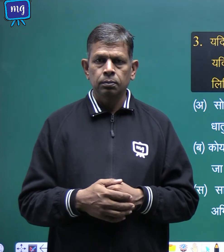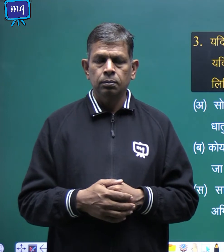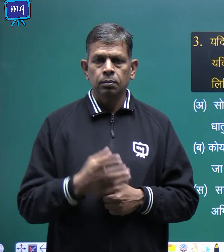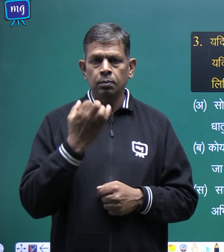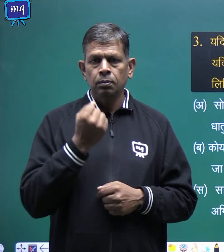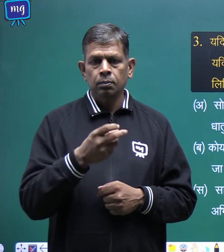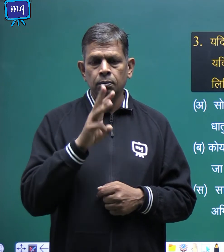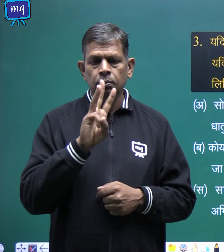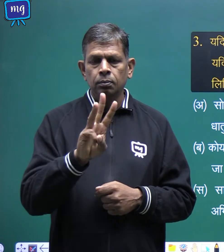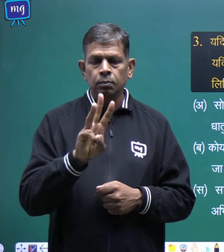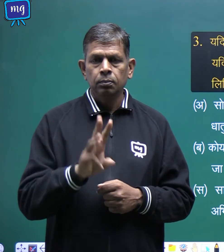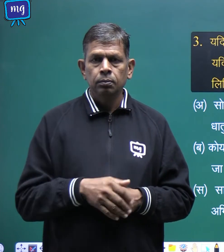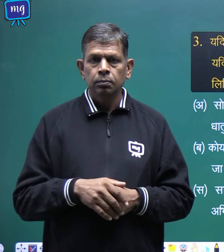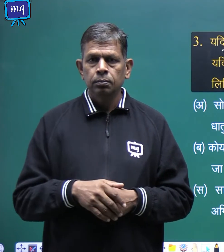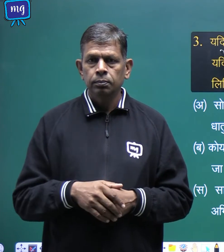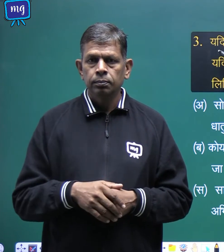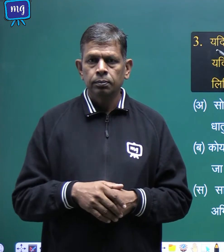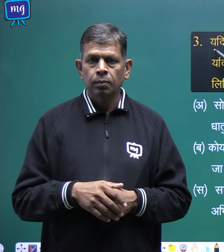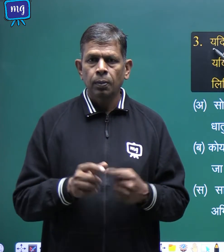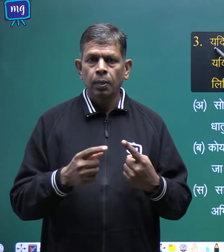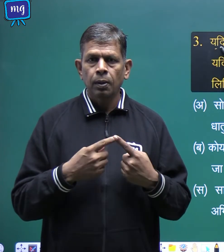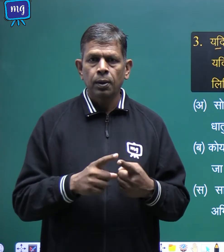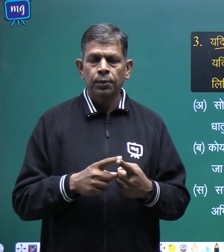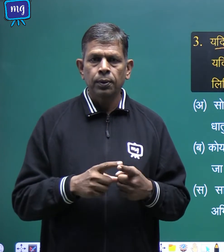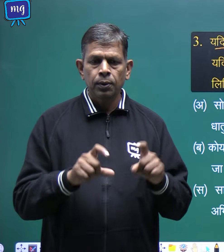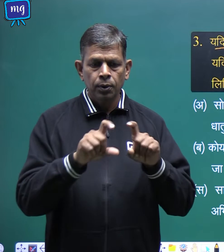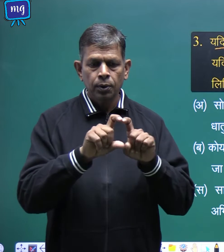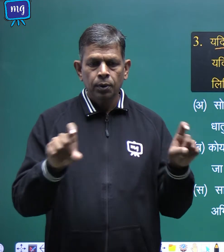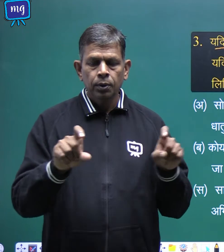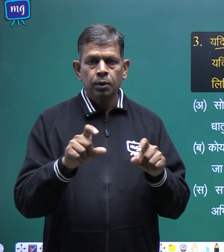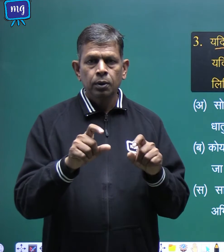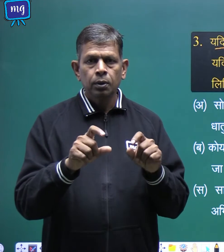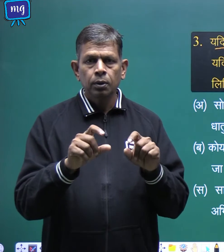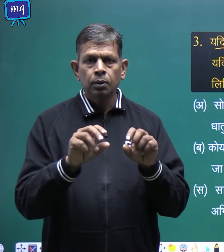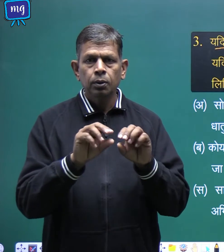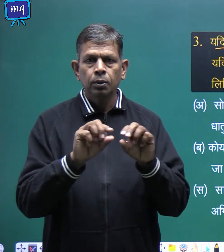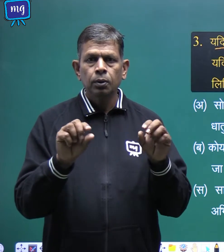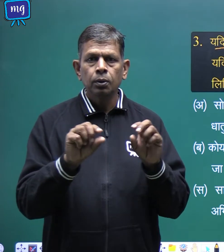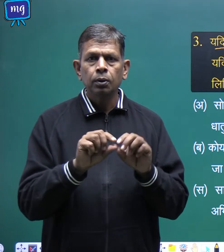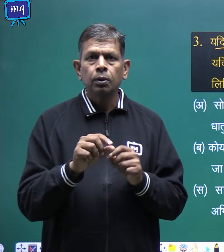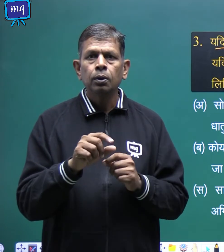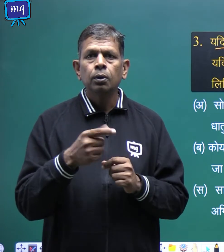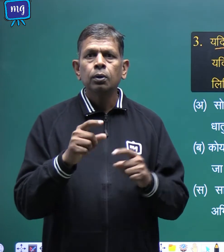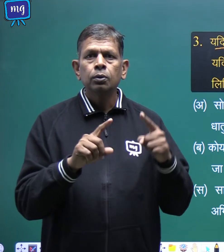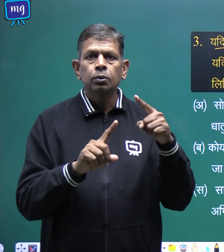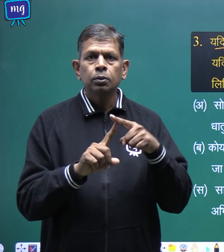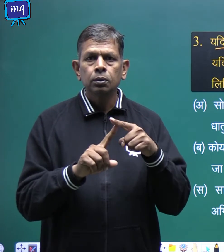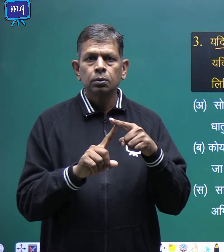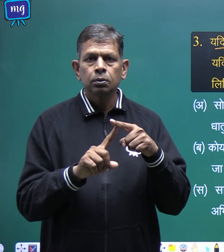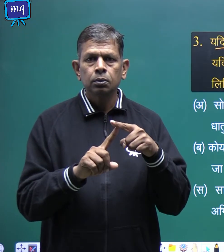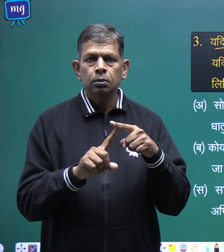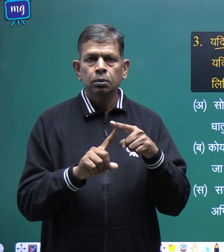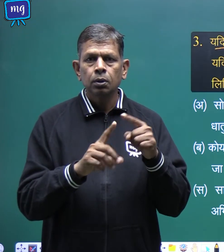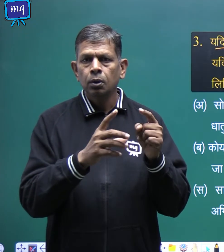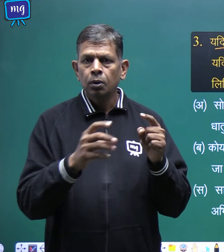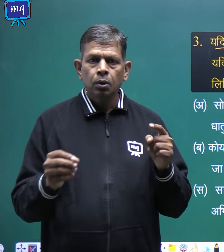नंबर 3, यदि कथन सही है तो टी,